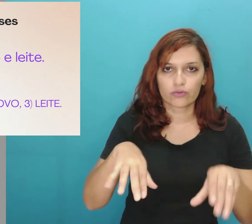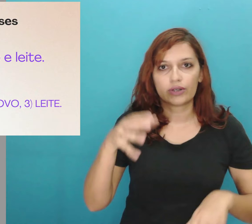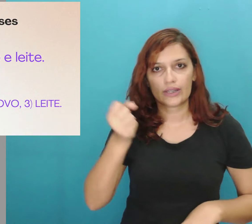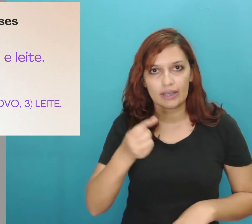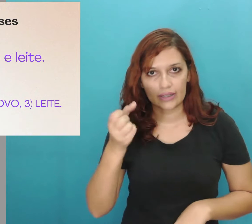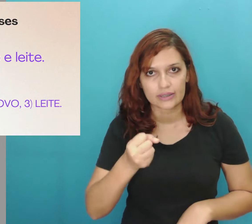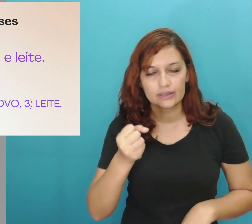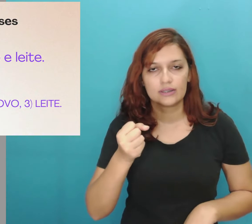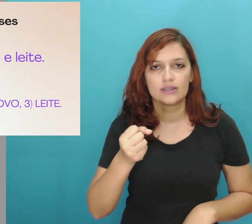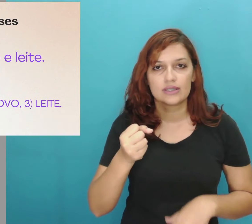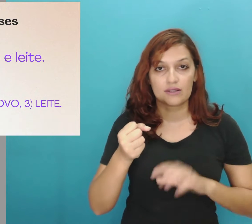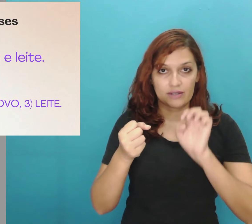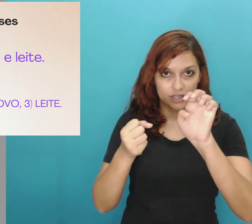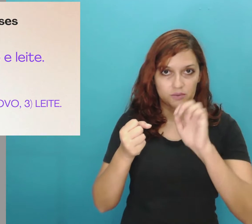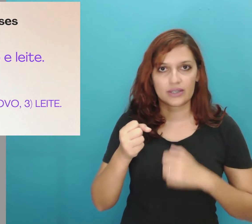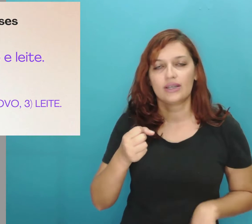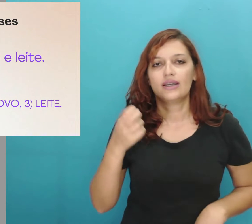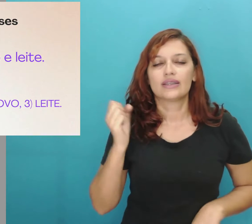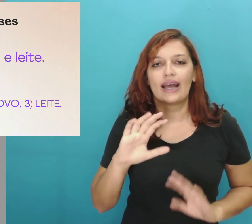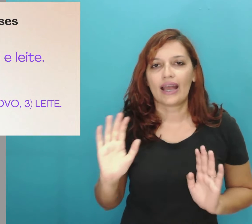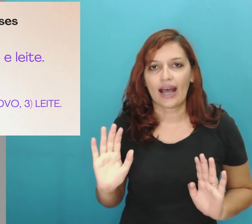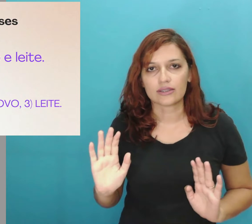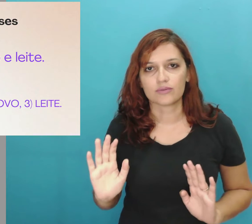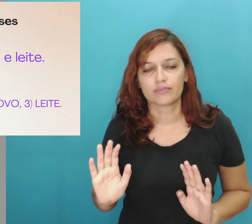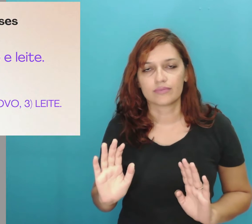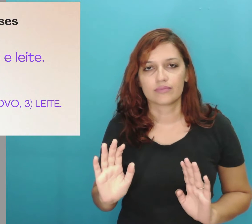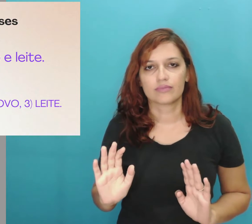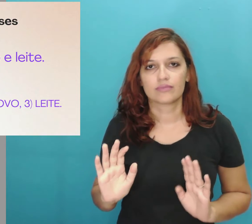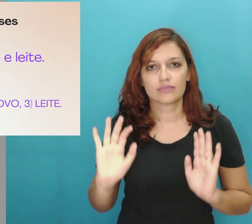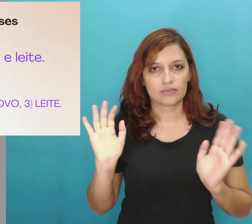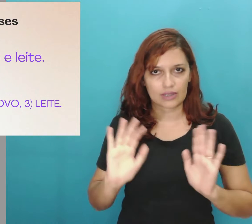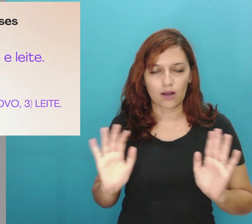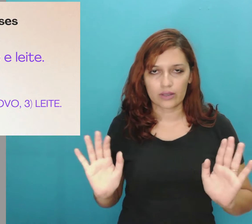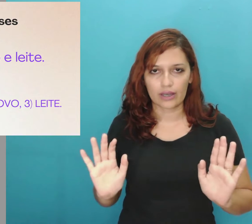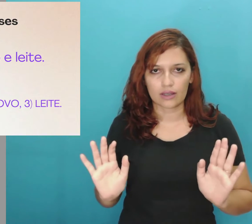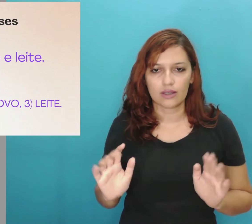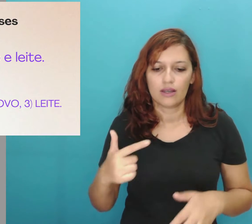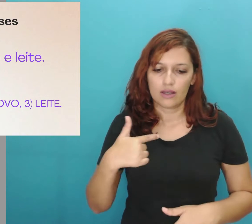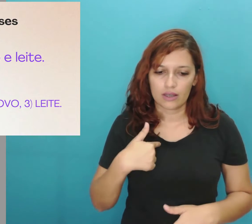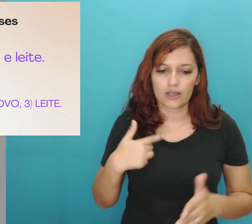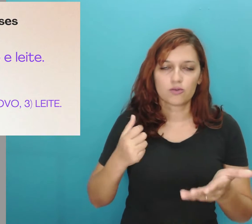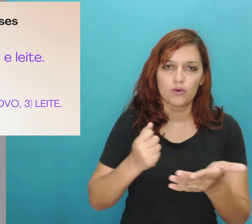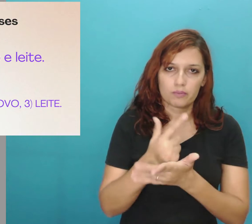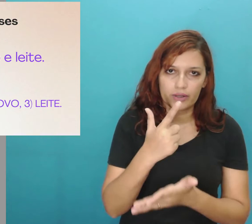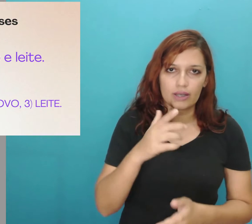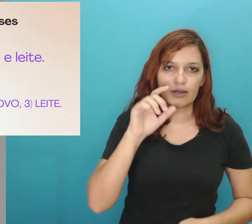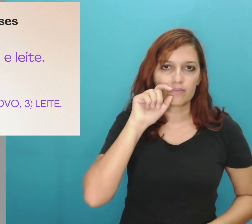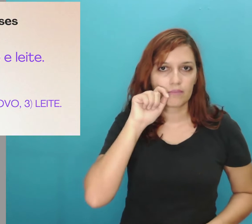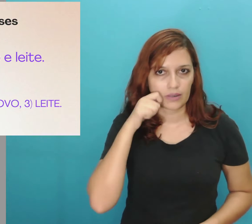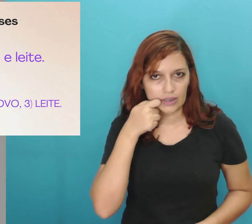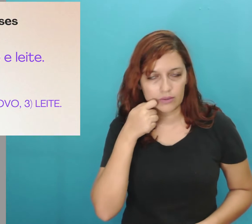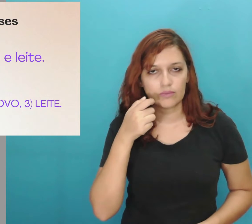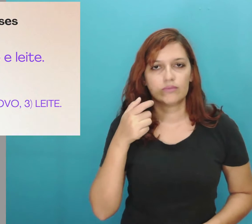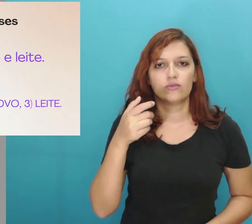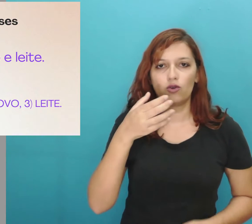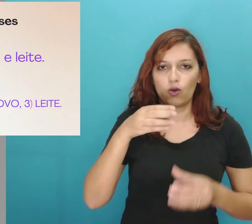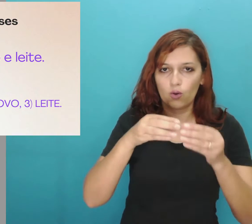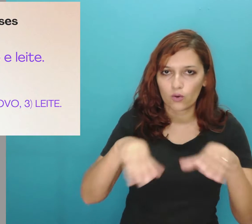e leite, sem fazer o i, tá errado. Tá ok. Eu comprei pão,